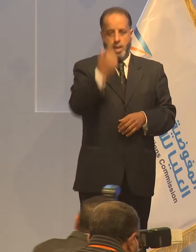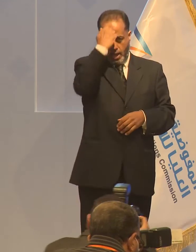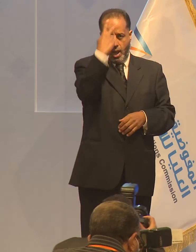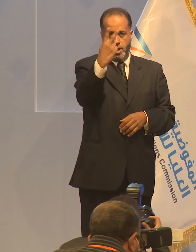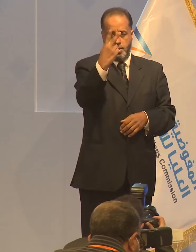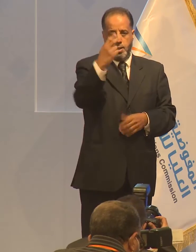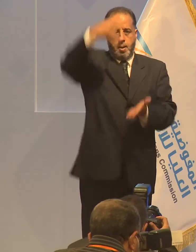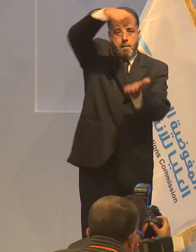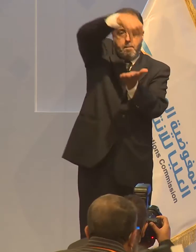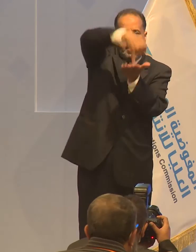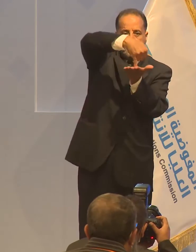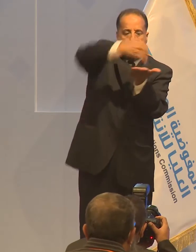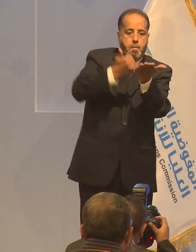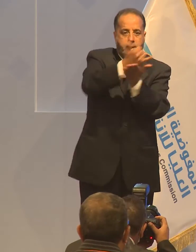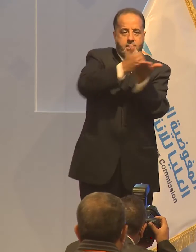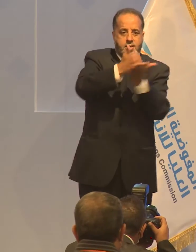2000 مركز انتخابي